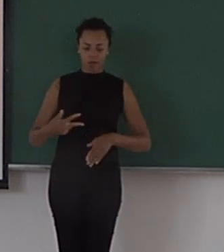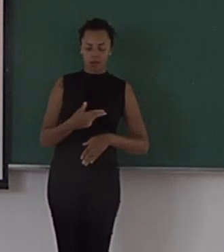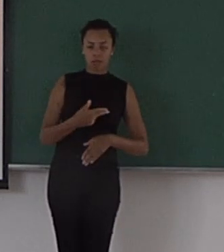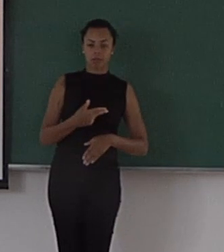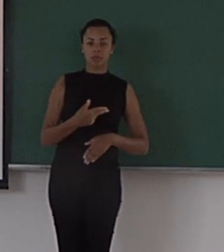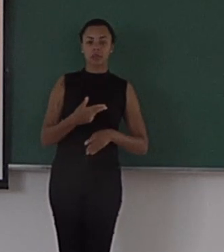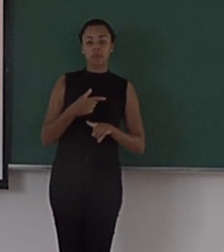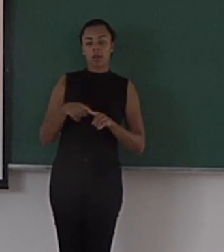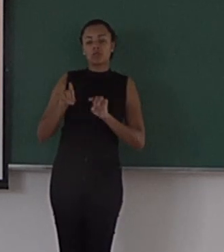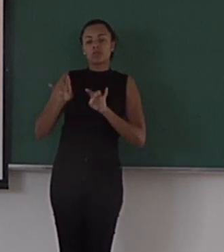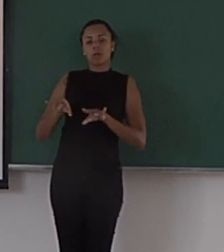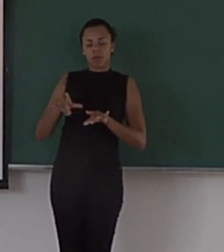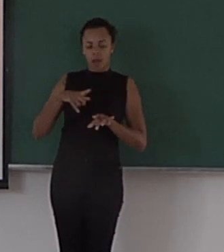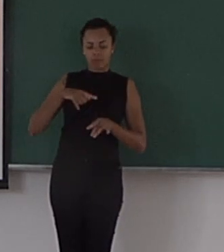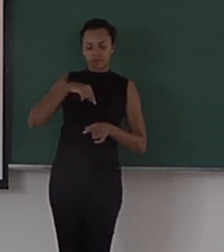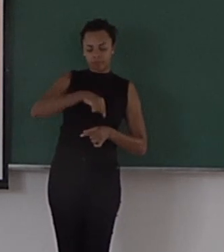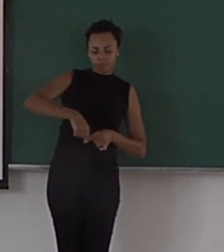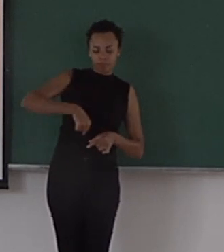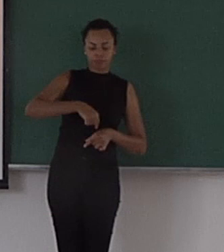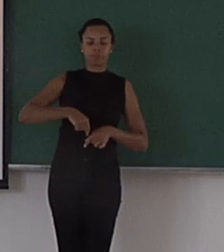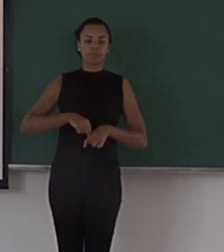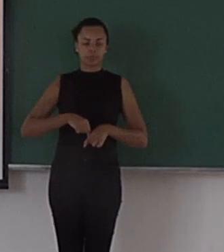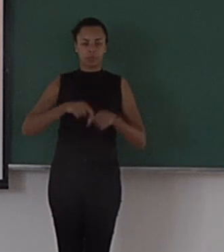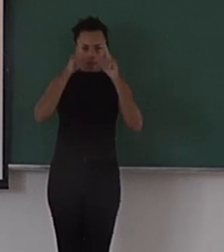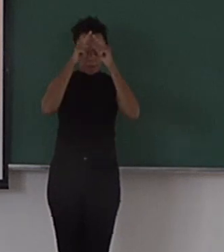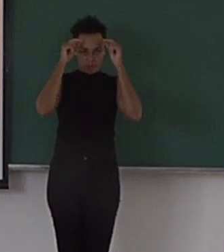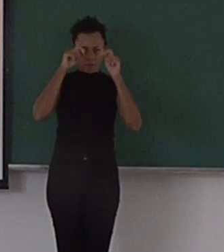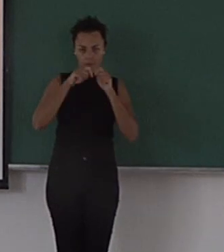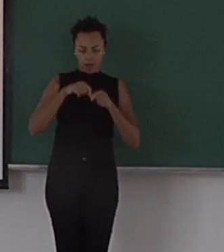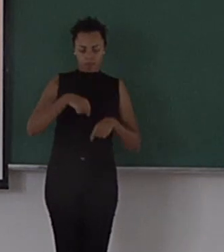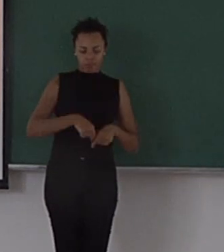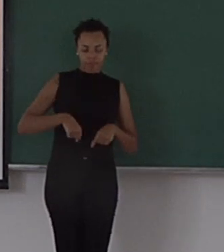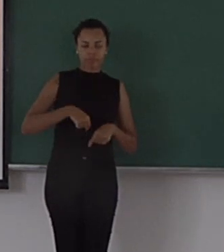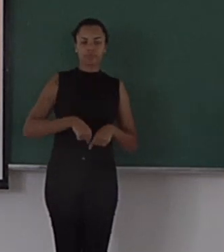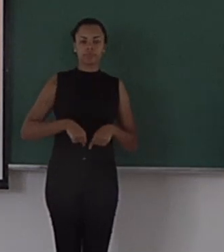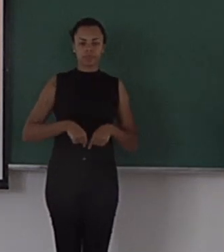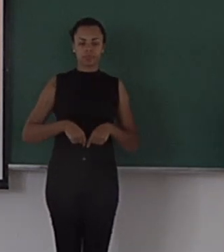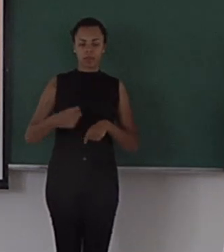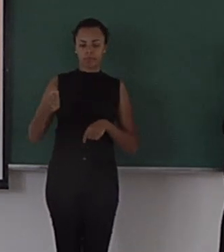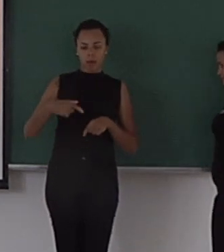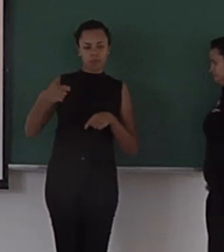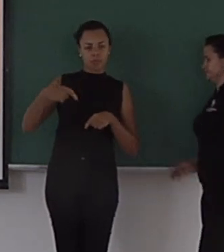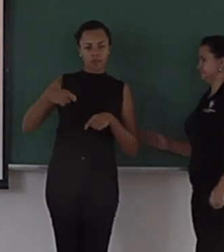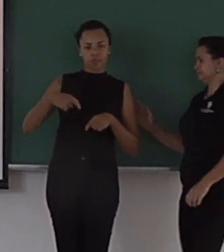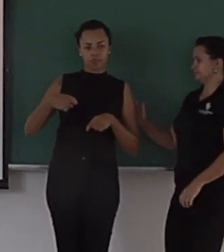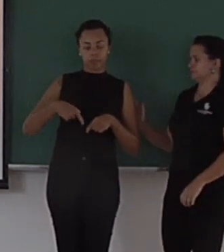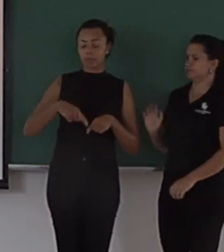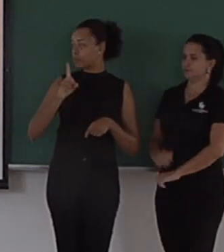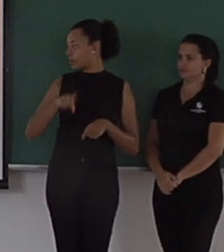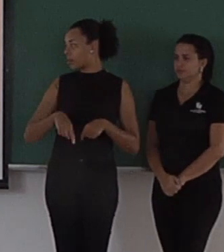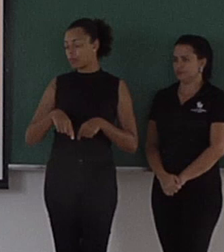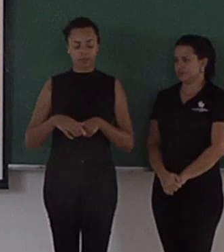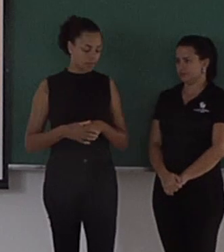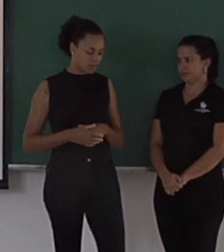criança, e depois se faz uma cura desse umbigo, né? A enfermagem vai colocando um medicamentozinho aqui, que aqui no caso é o